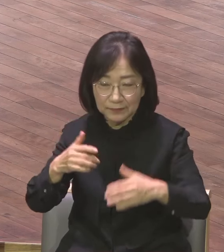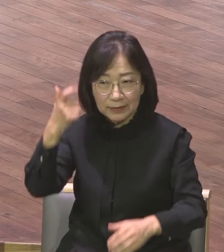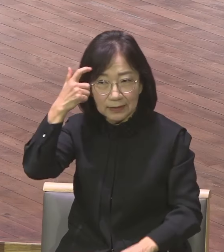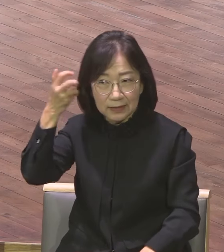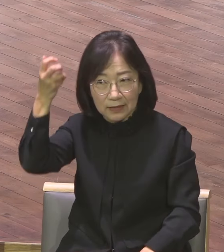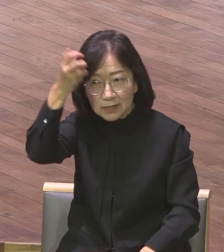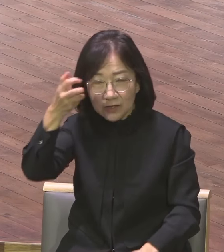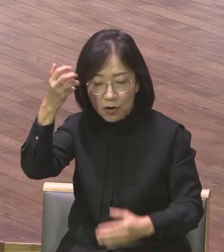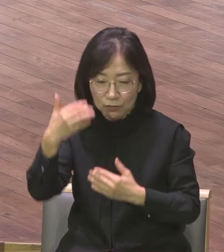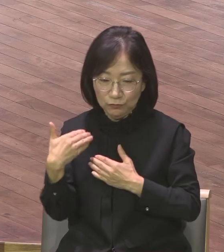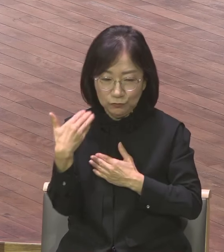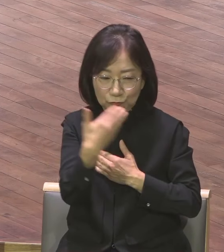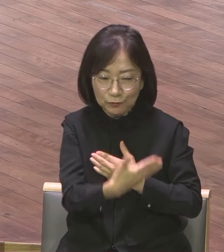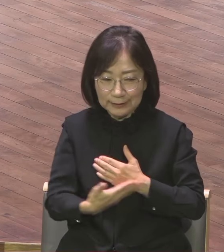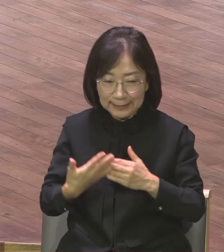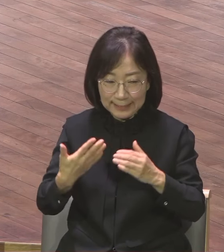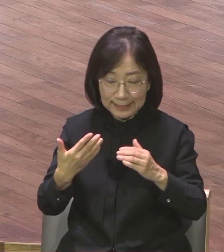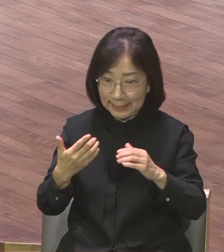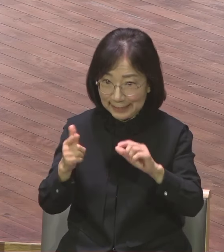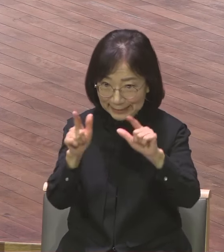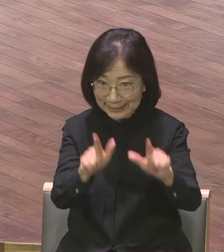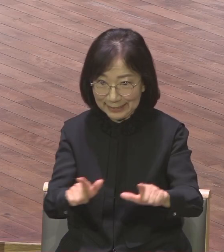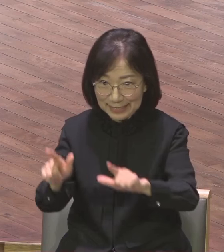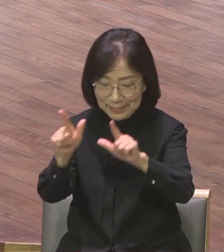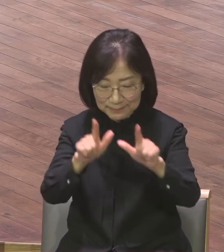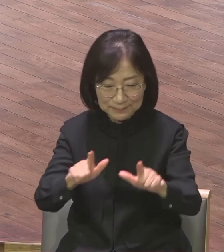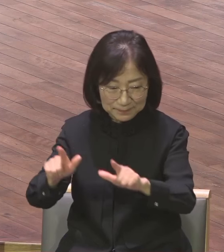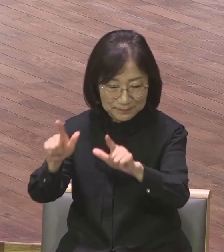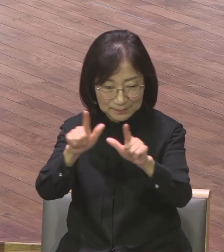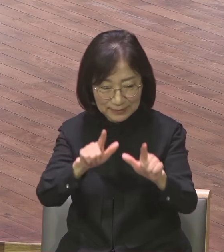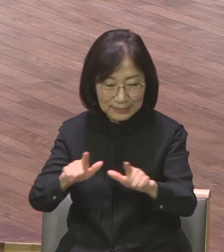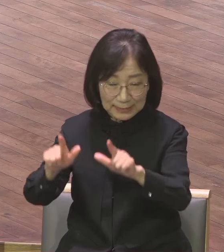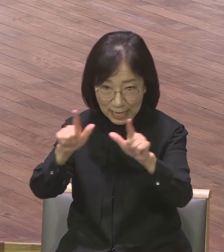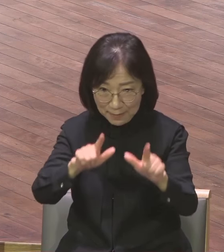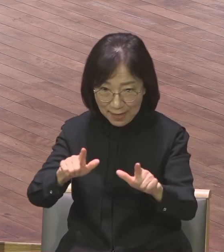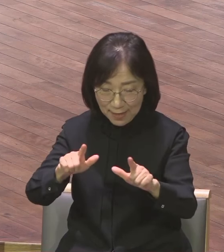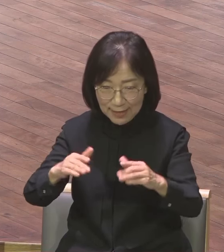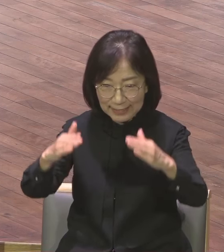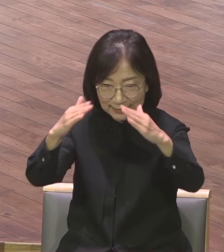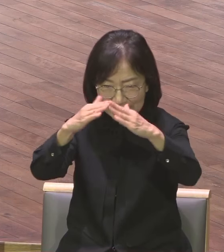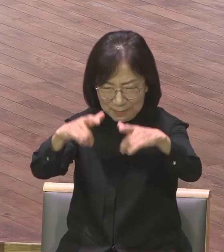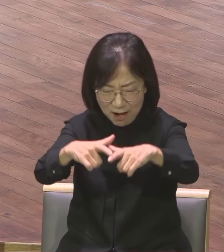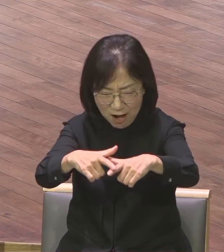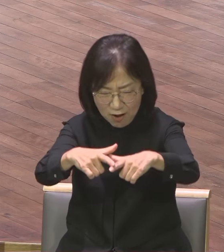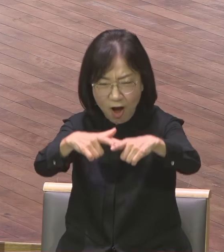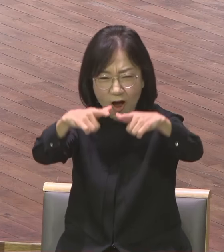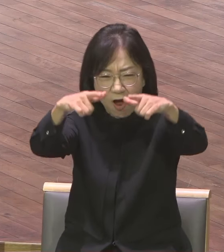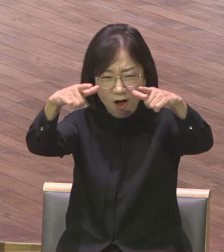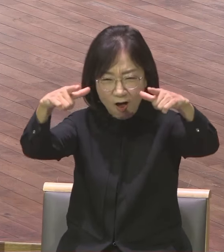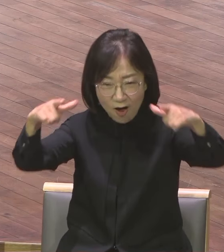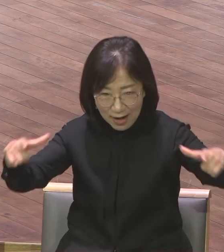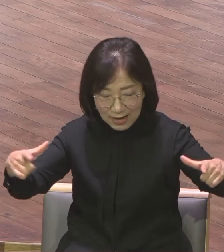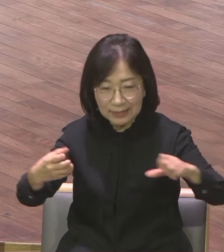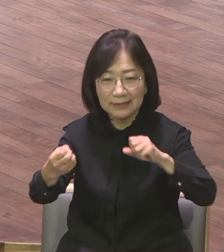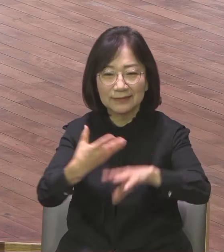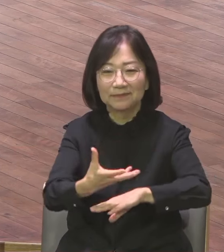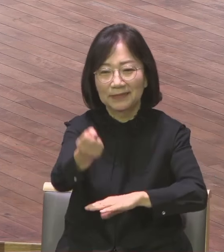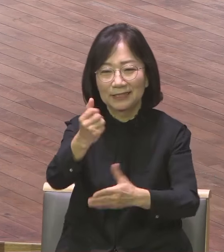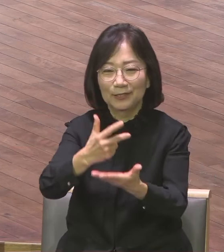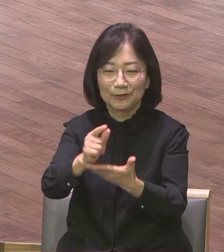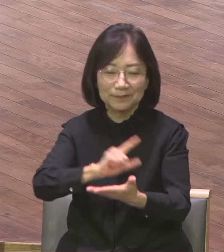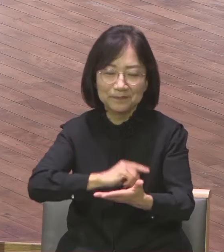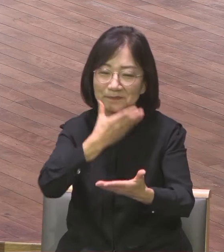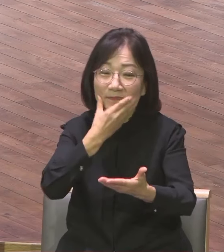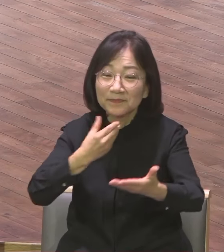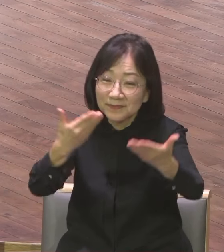삶을 올해 이제 다 갑니다. 나의 장막터가 넓혀지는 증거 있기를 주님으로 축복합니다.